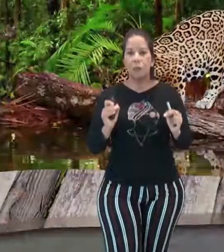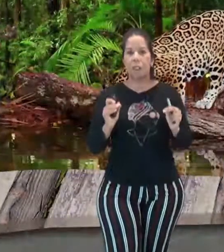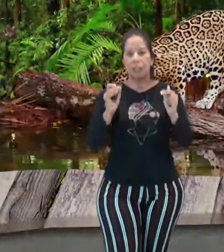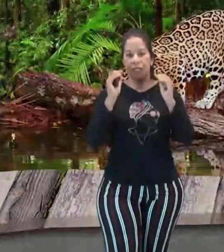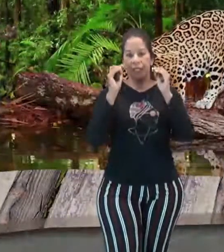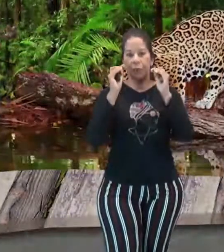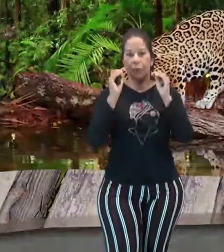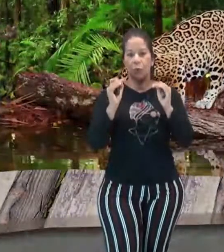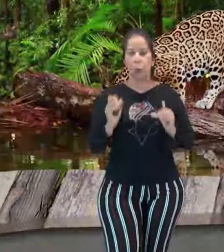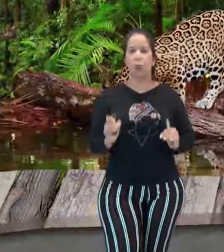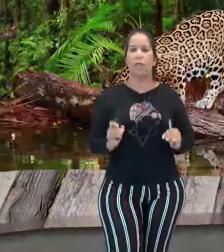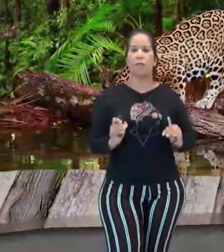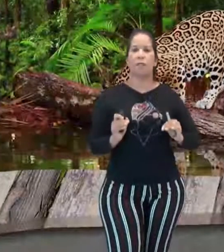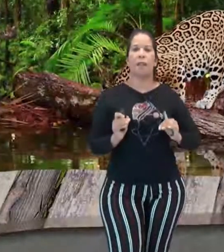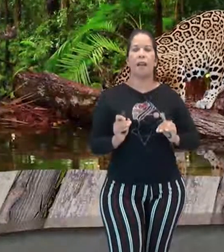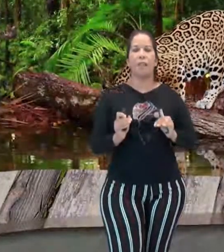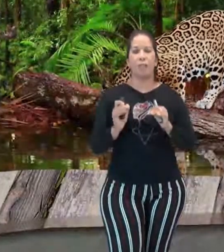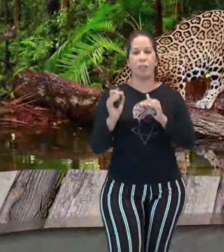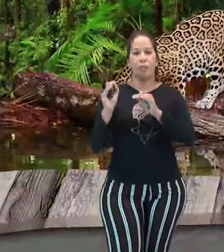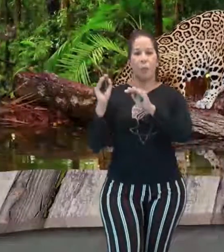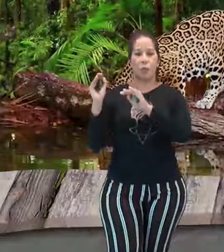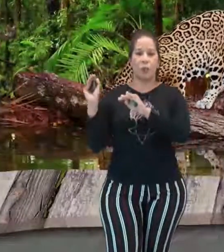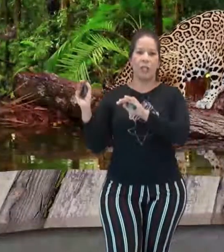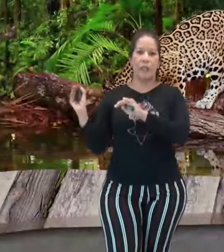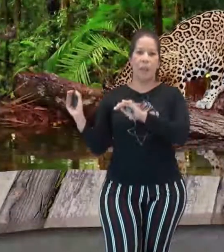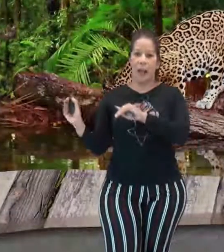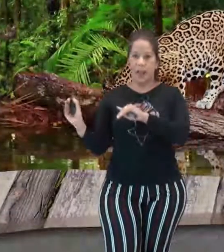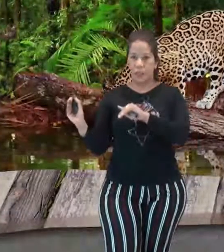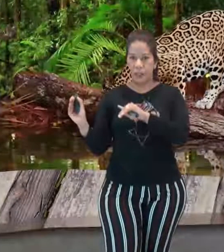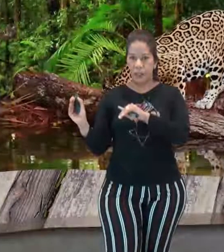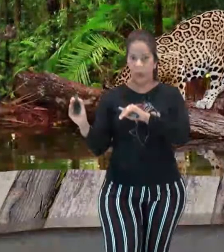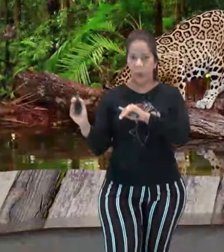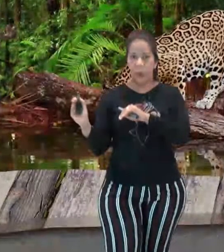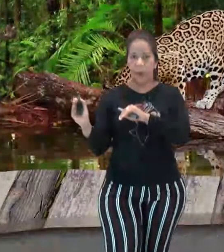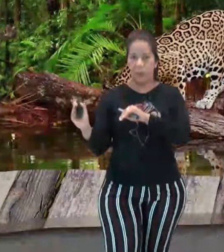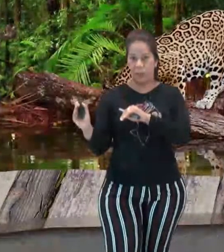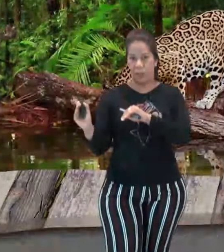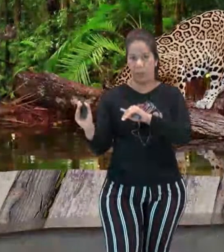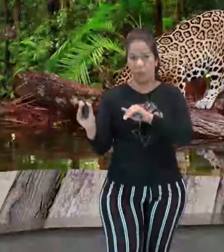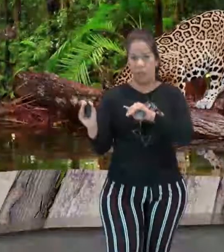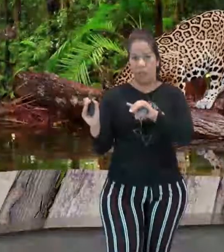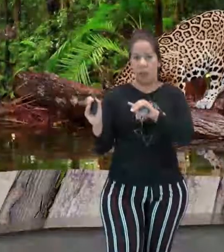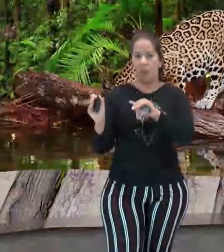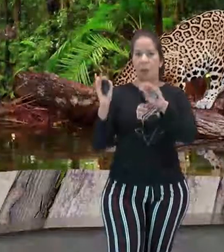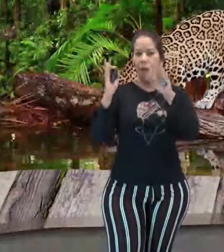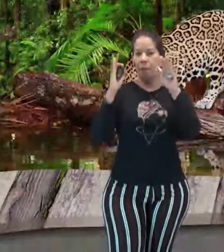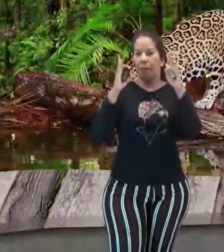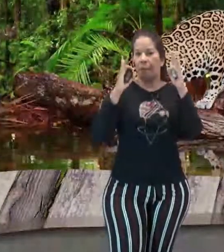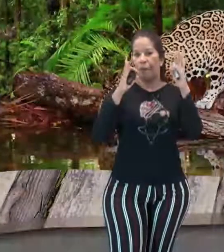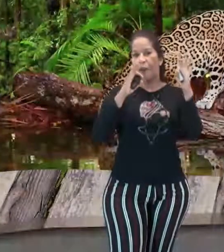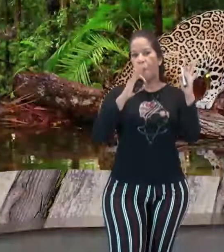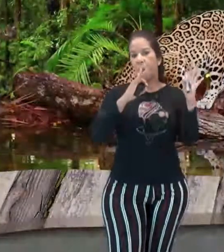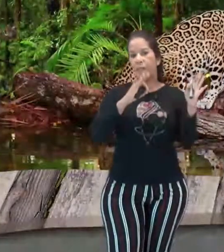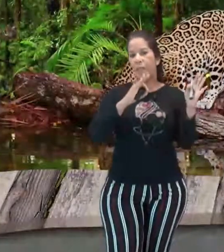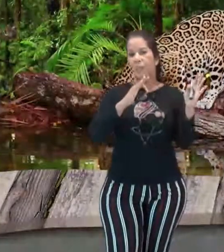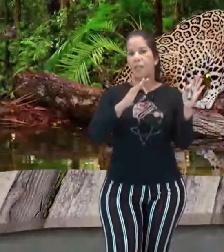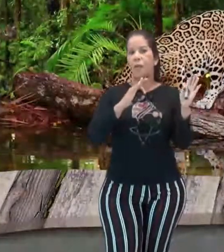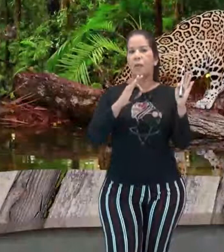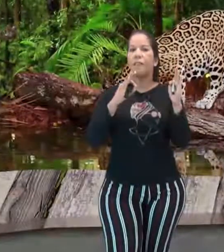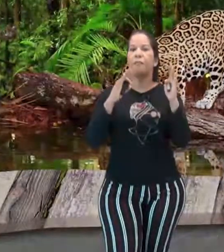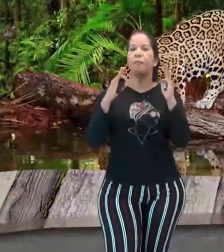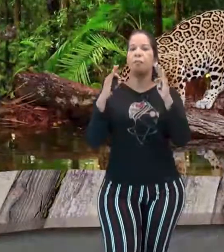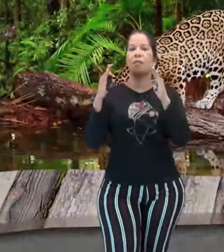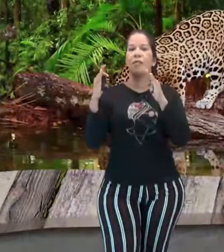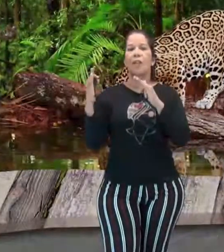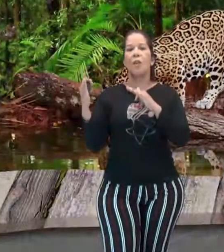cada uma dessas estruturas, tá? Que a gente mostrou ali na imagem anterior para vocês. Então, vamos prestar atenção